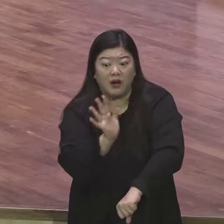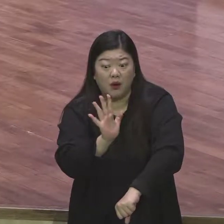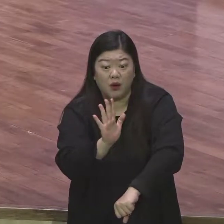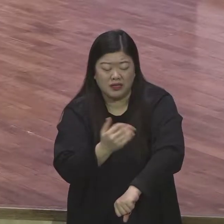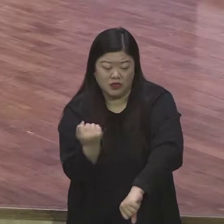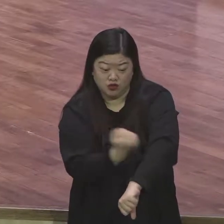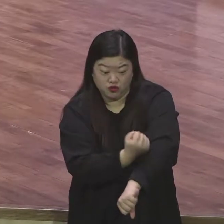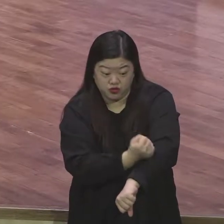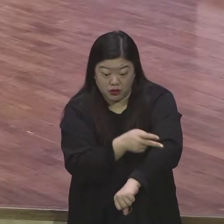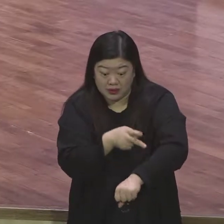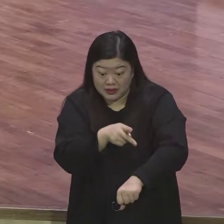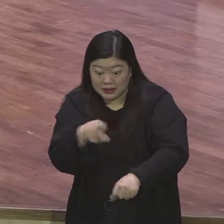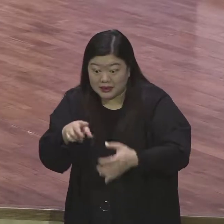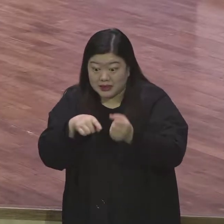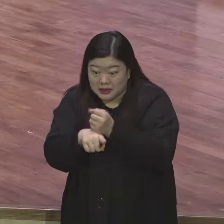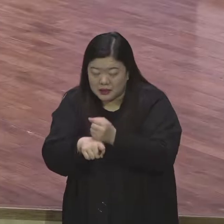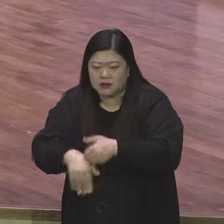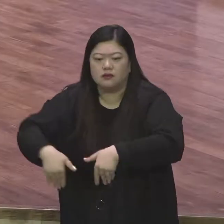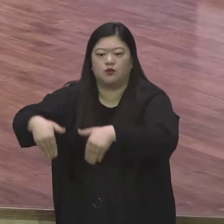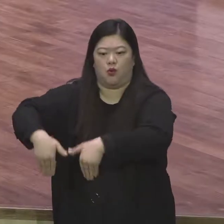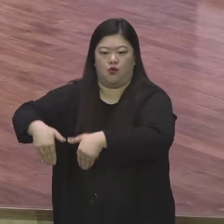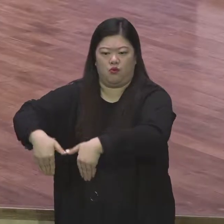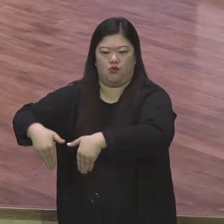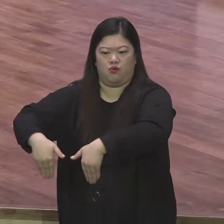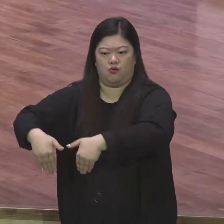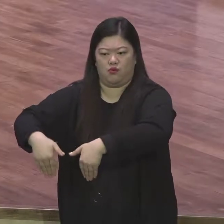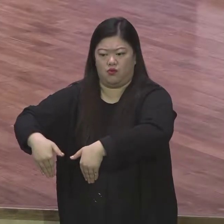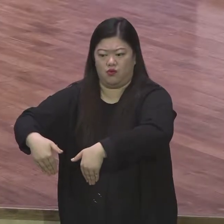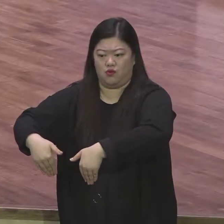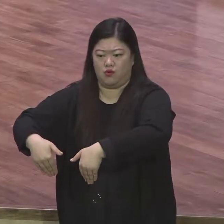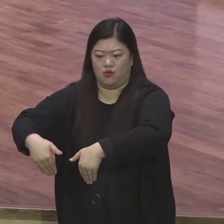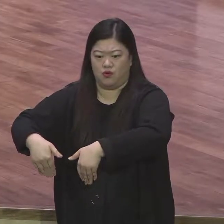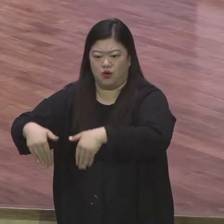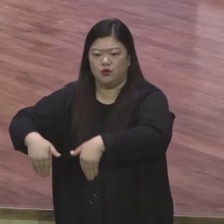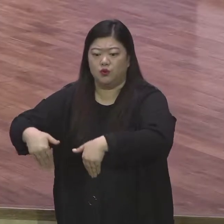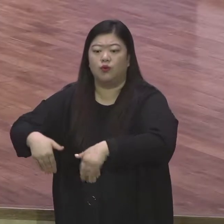말합니다. 둘로스 수고한 자. 종이나 노예